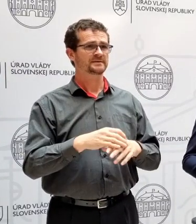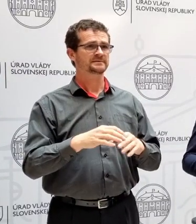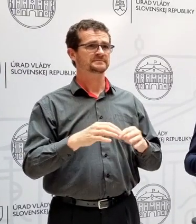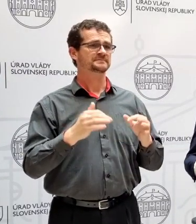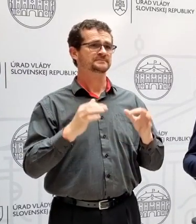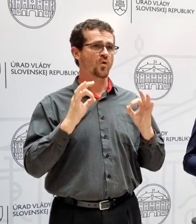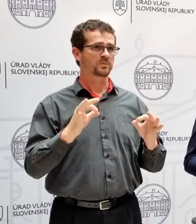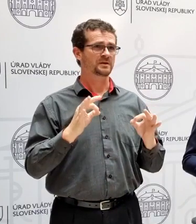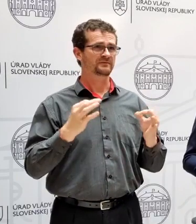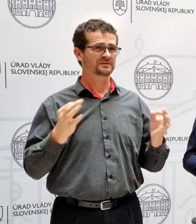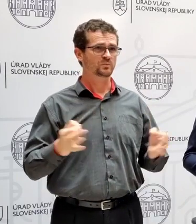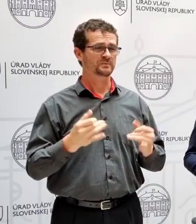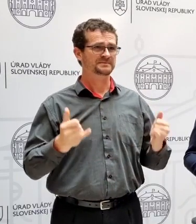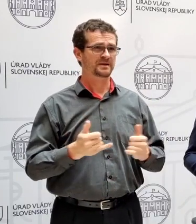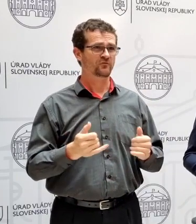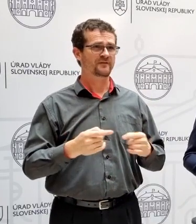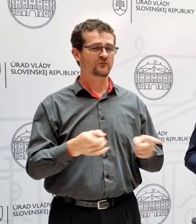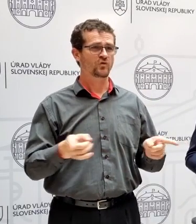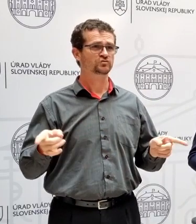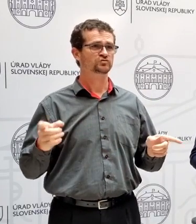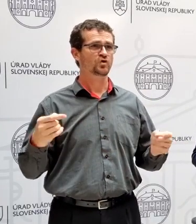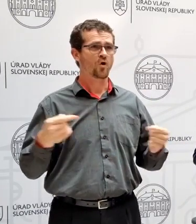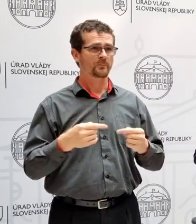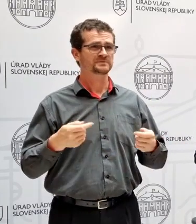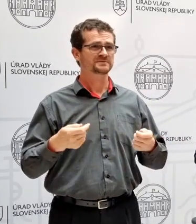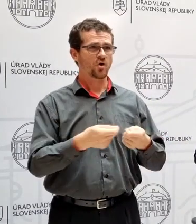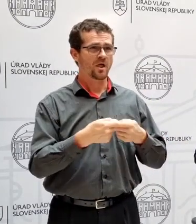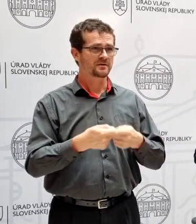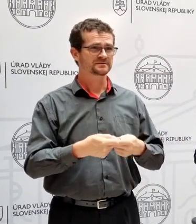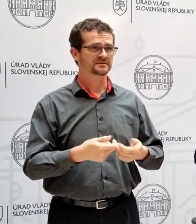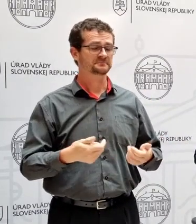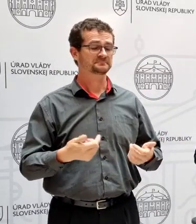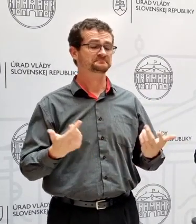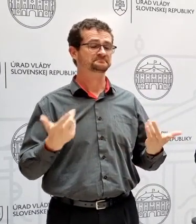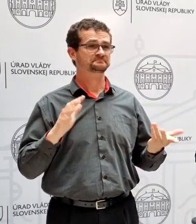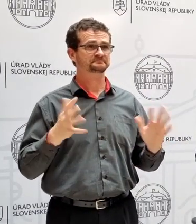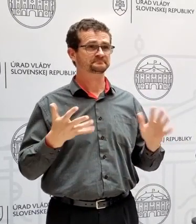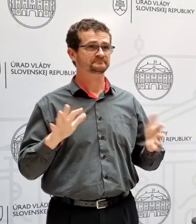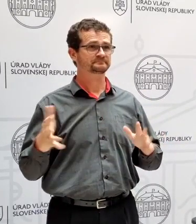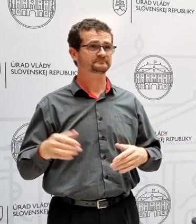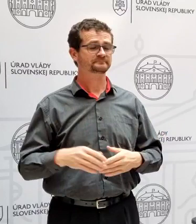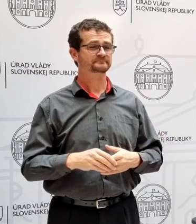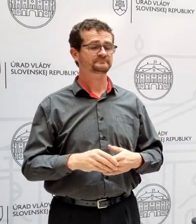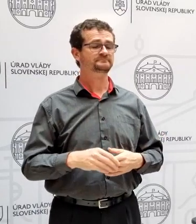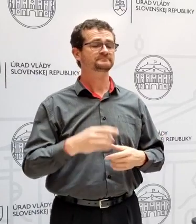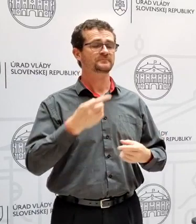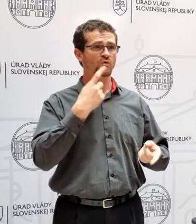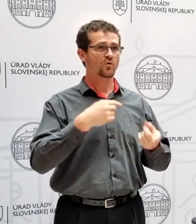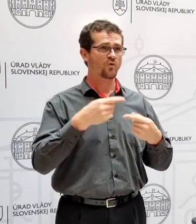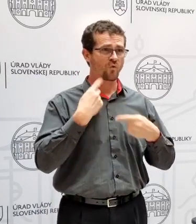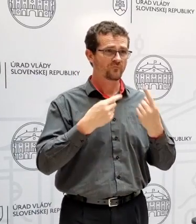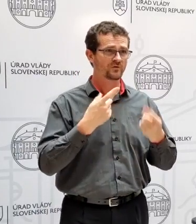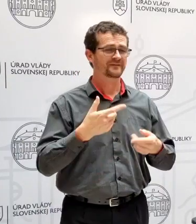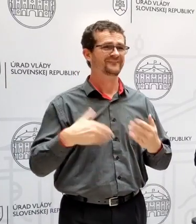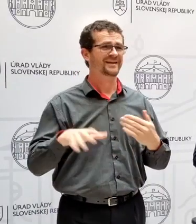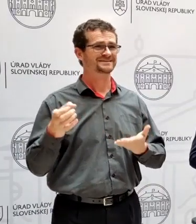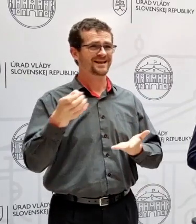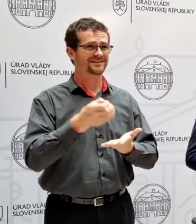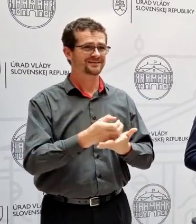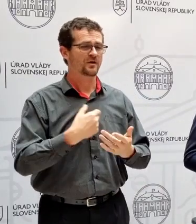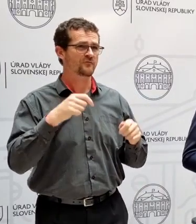objektívnym spôsobom a byť spravodlivý voči opozícii, koalícii. A tak nejak, takže áno, rozprávame sa, máme viacero